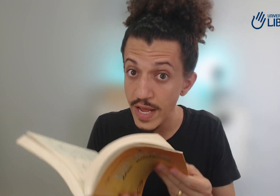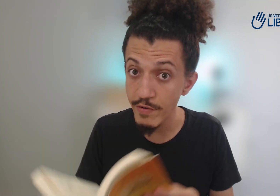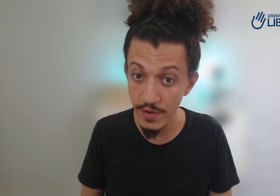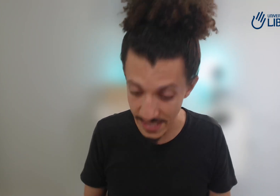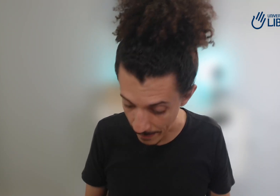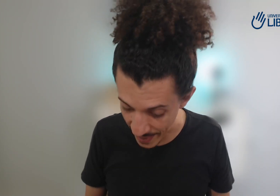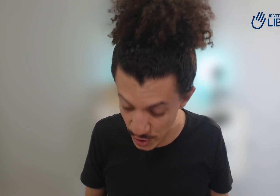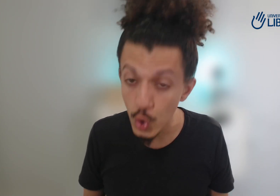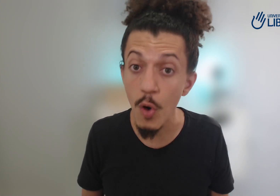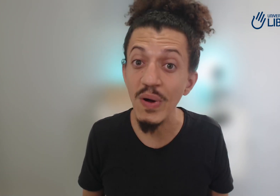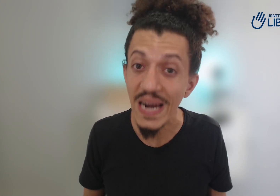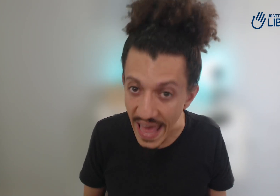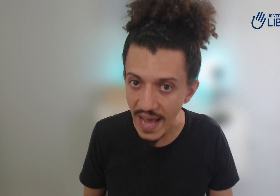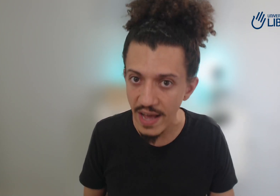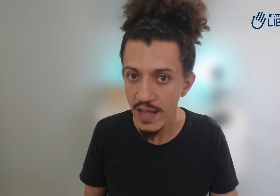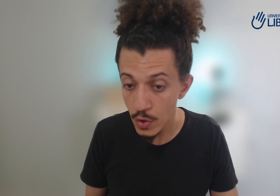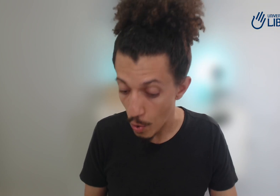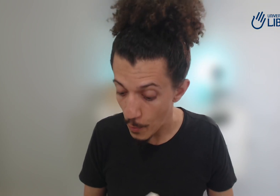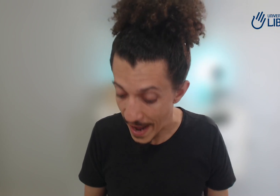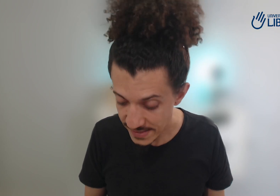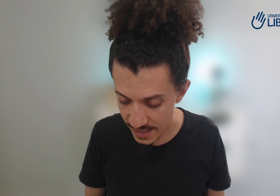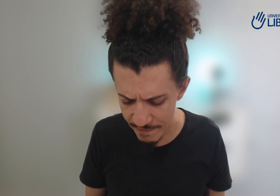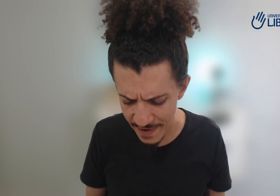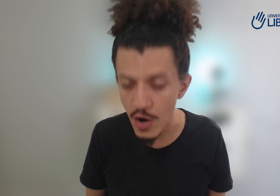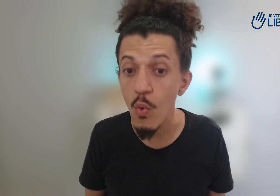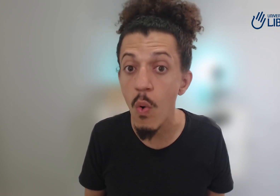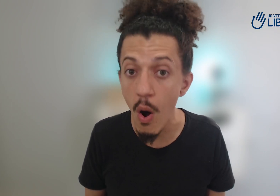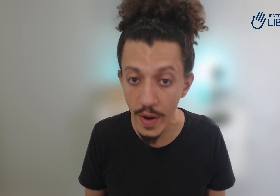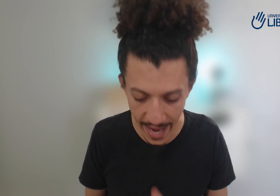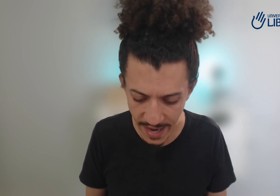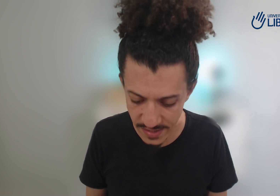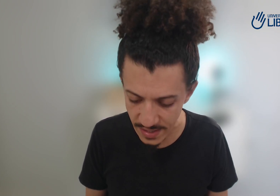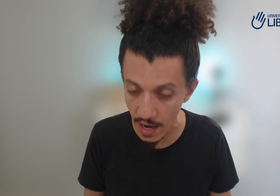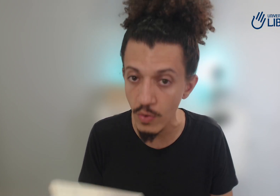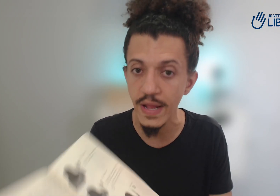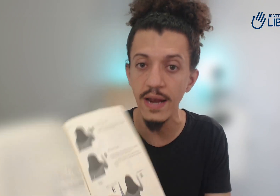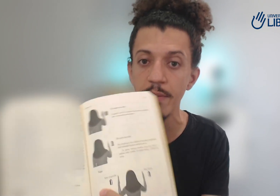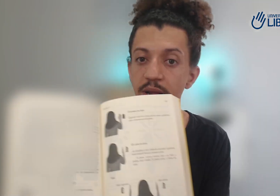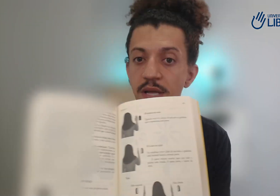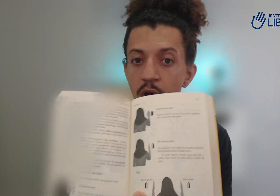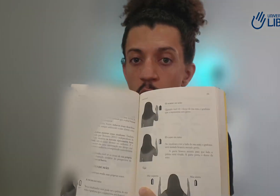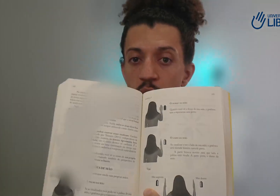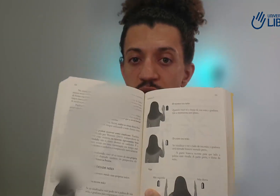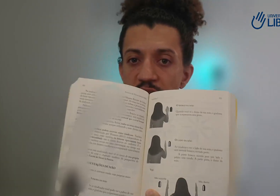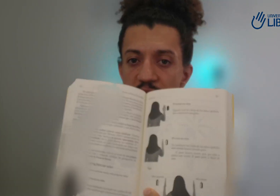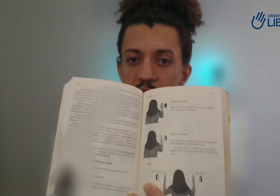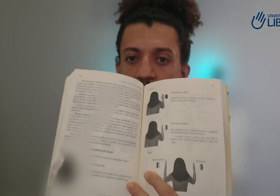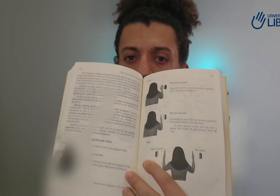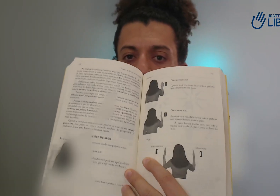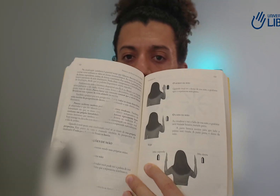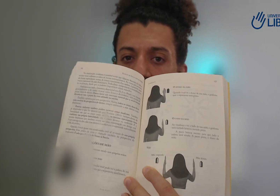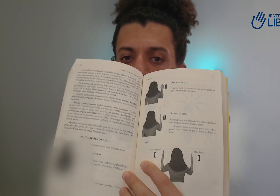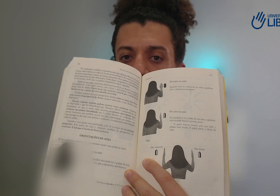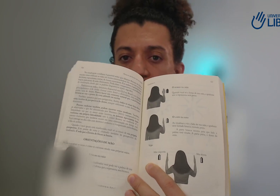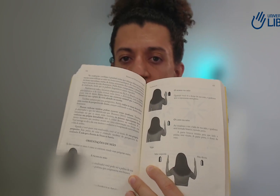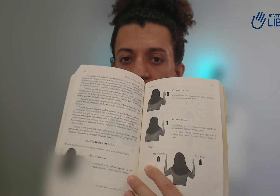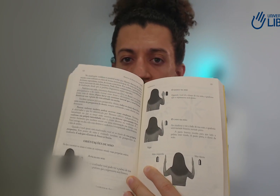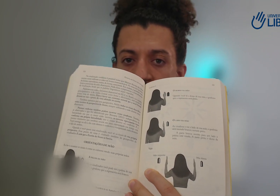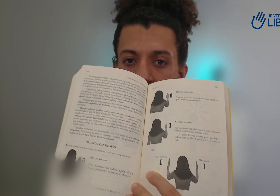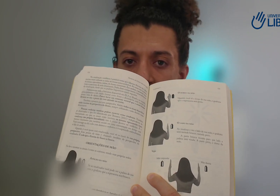livro você aprende como ler e como escrever qualquer sinal da Libras, utilizando um sistema de escrita chamado